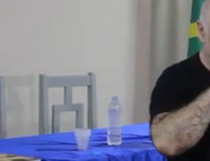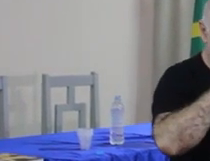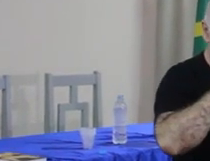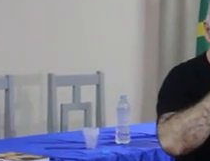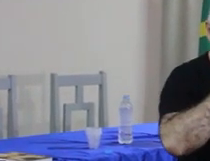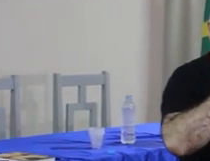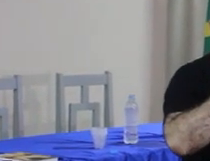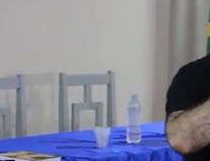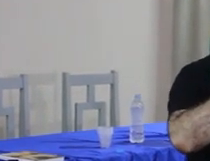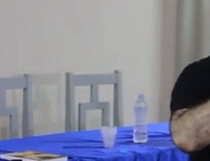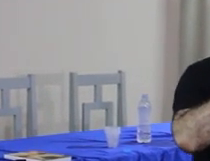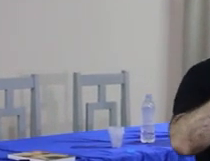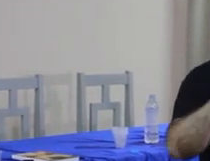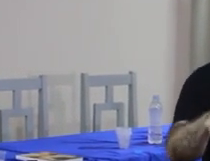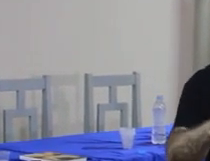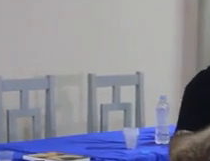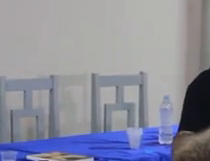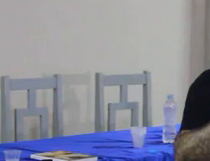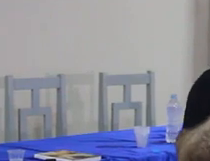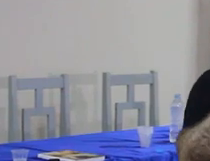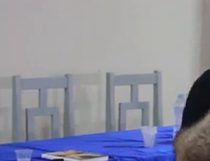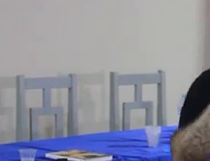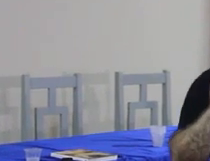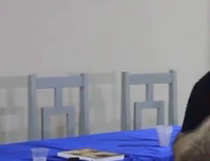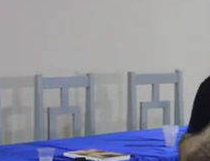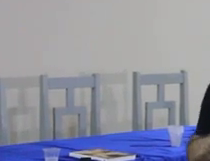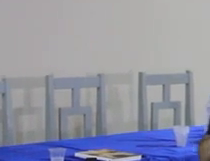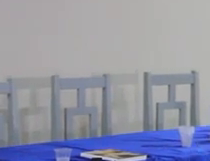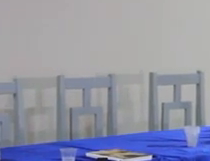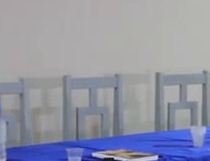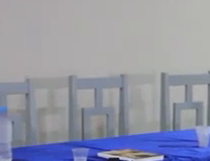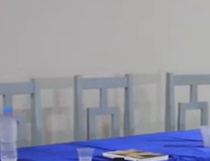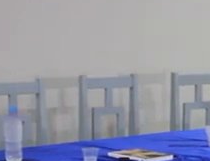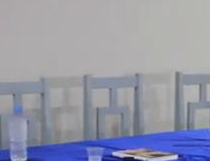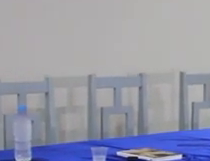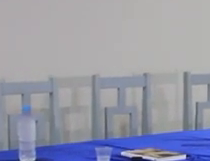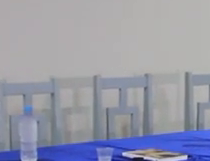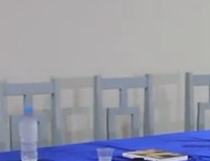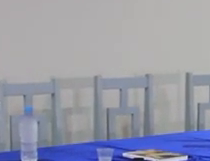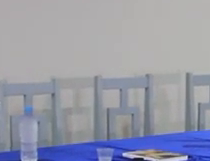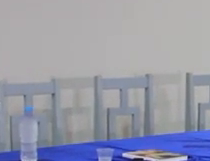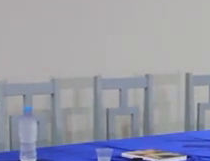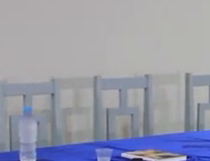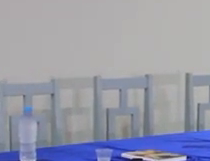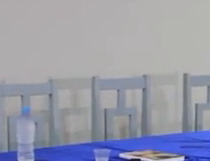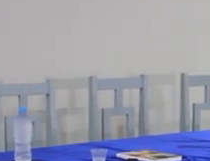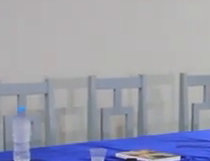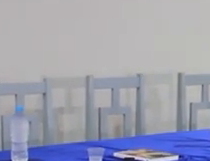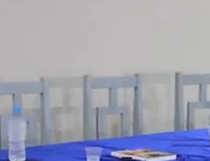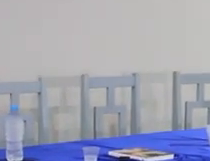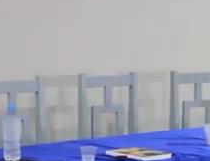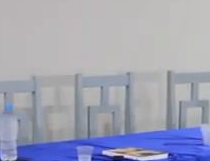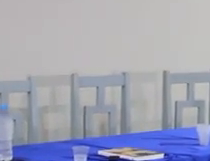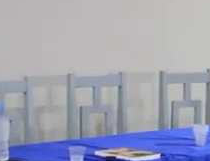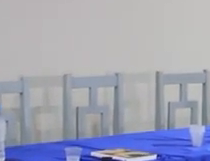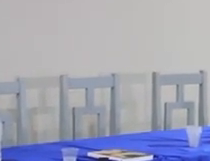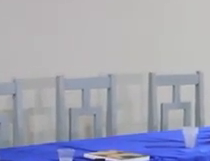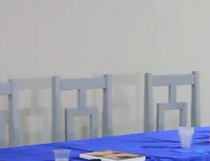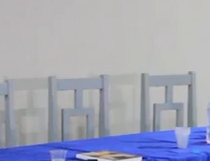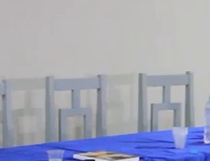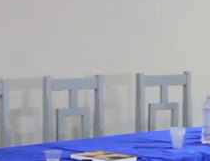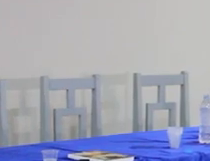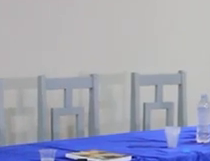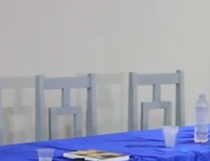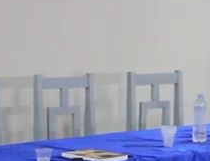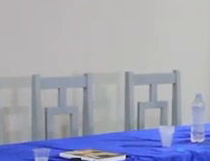área de turismo, ela está em Niterói, eu digo, olha, aproveite que a melhor vista de Niterói é a